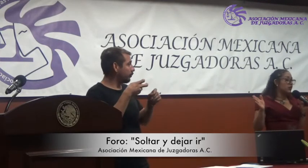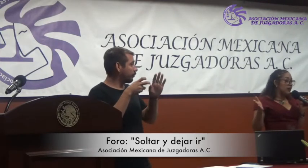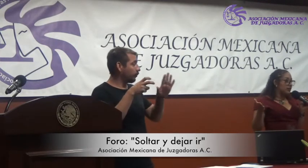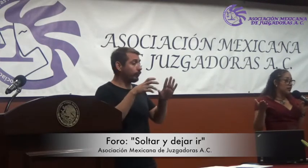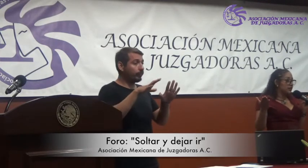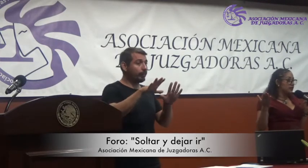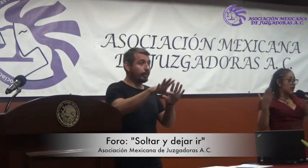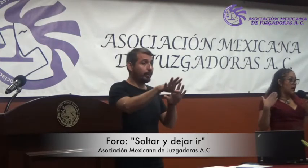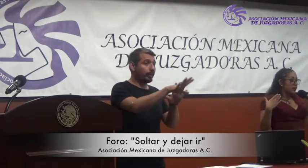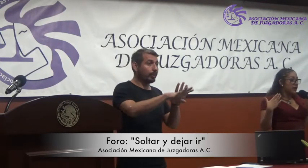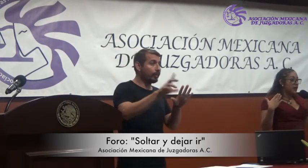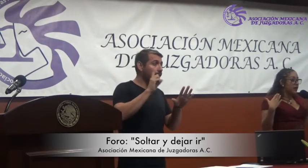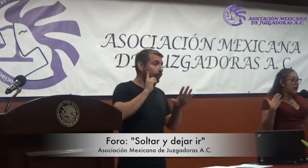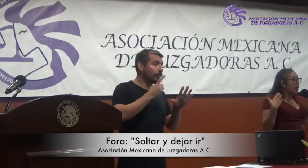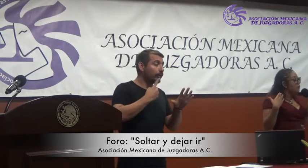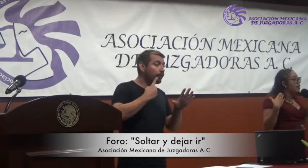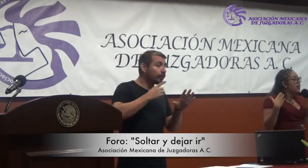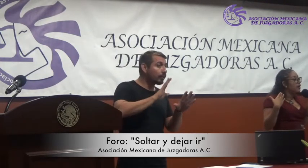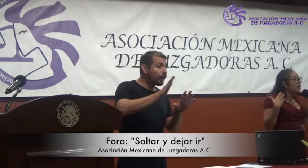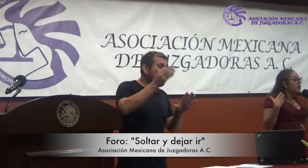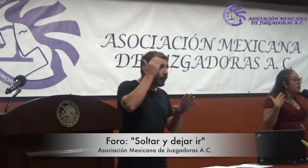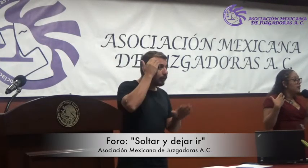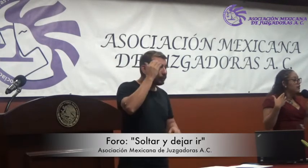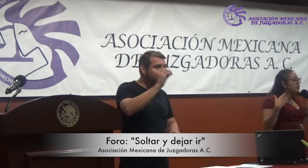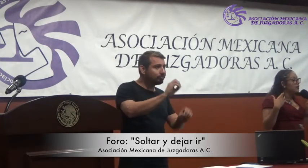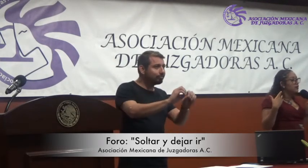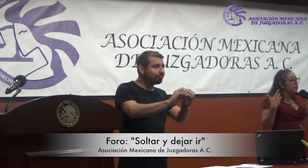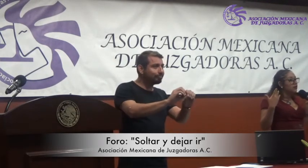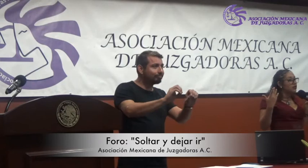persona sorda antes había